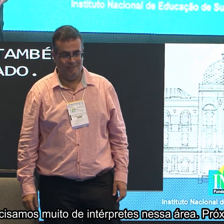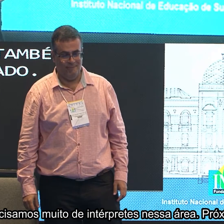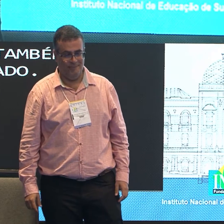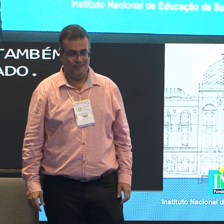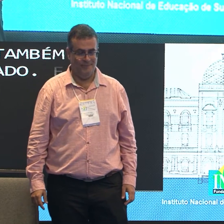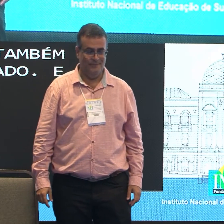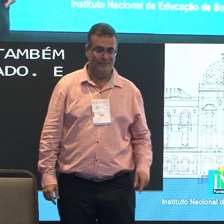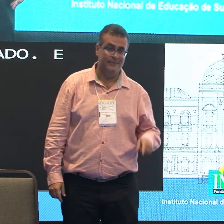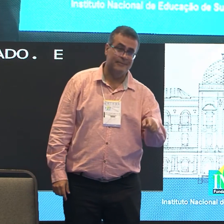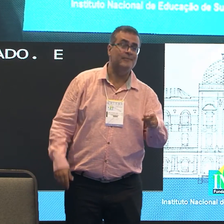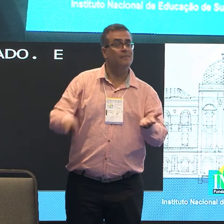Próximo.